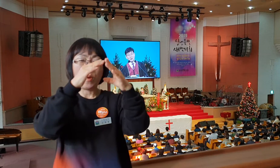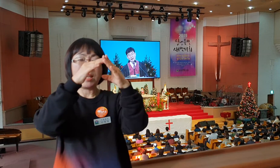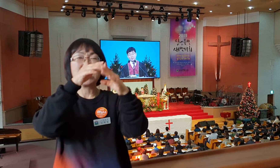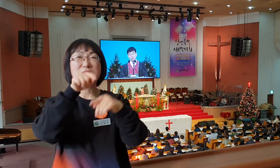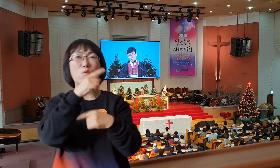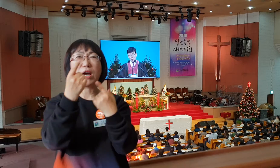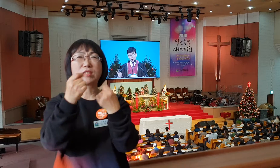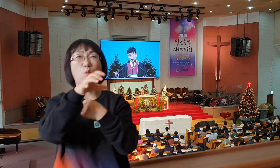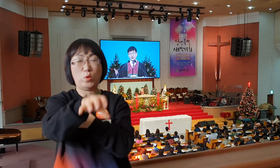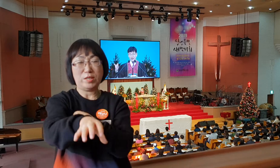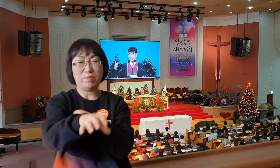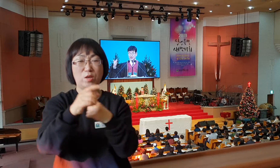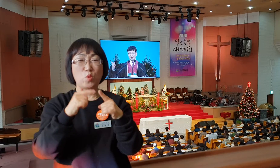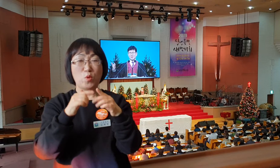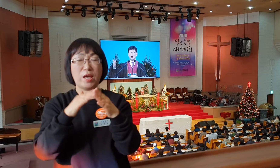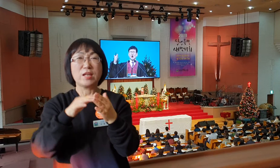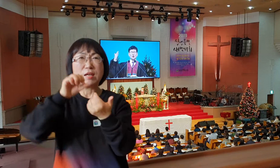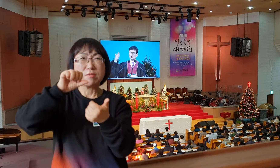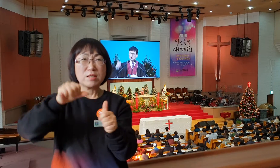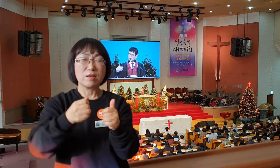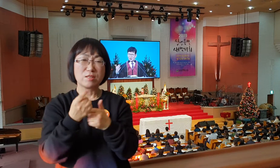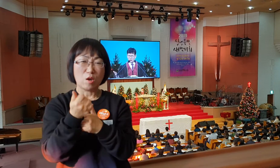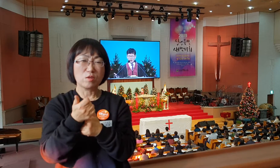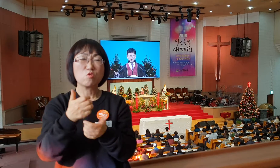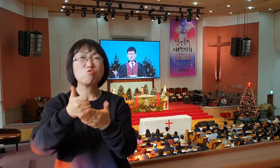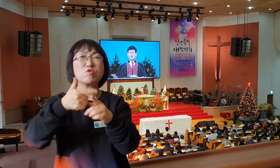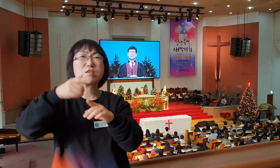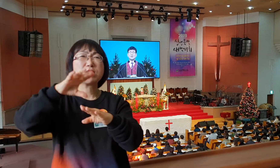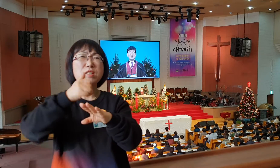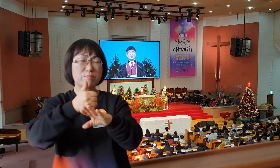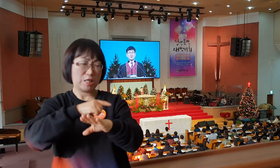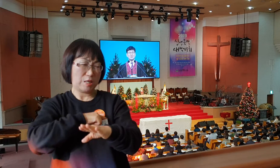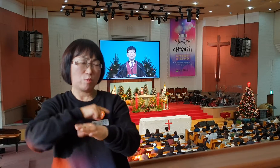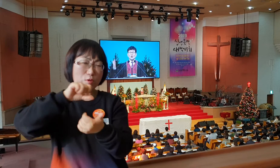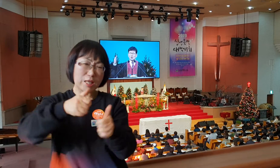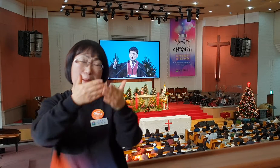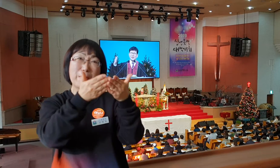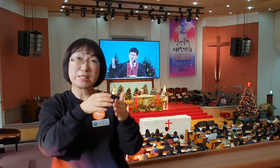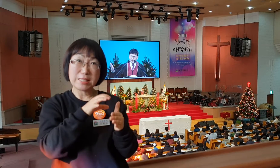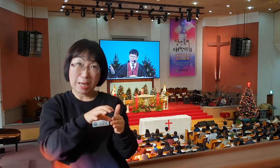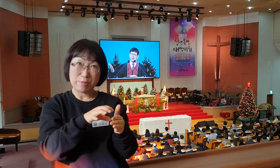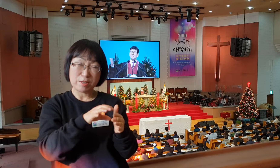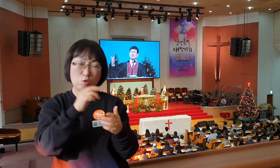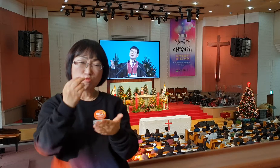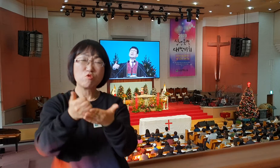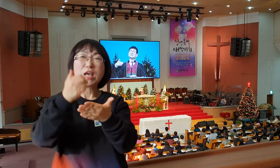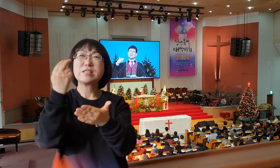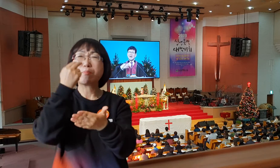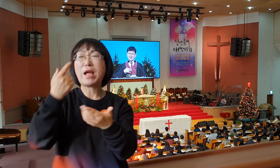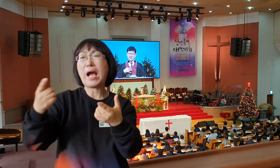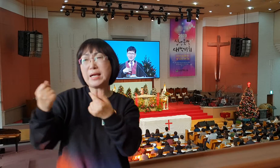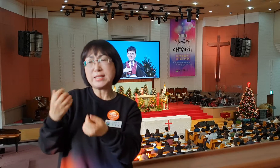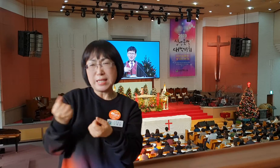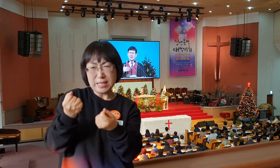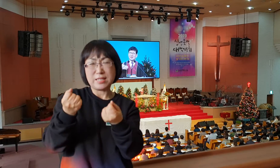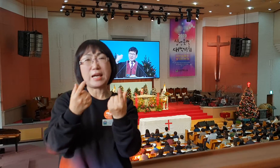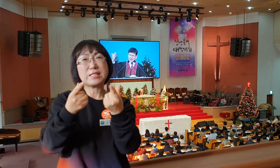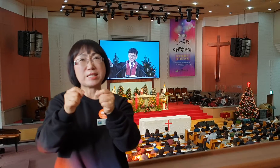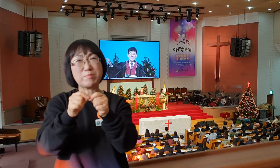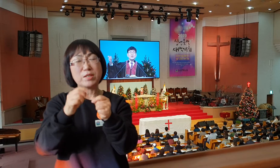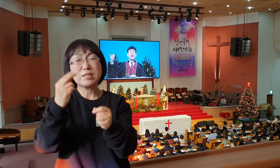곳입니다. 교회는 예, 신경 적어도 주의의 수의 이름으로 세례를 받은 사람들 주의 생명을 같이 가진 사람들